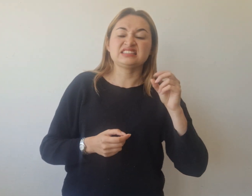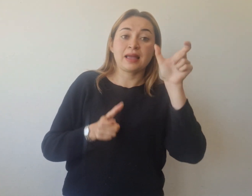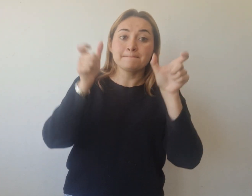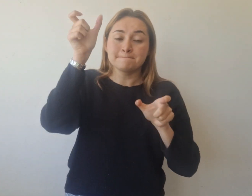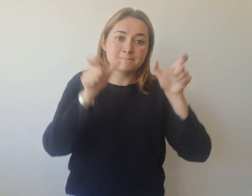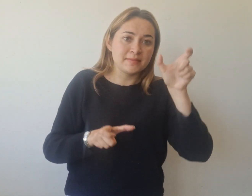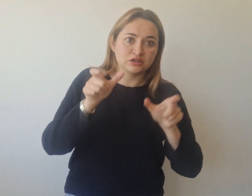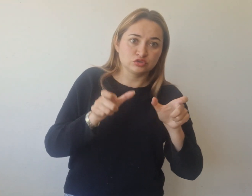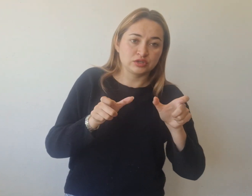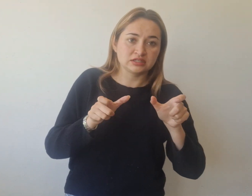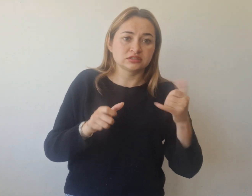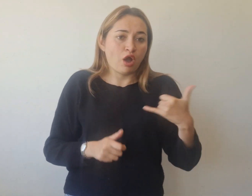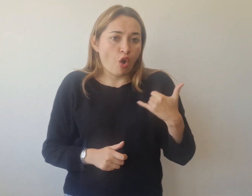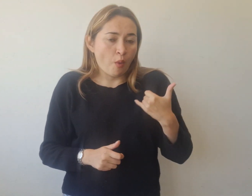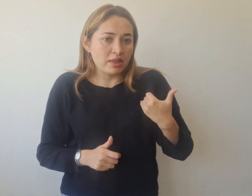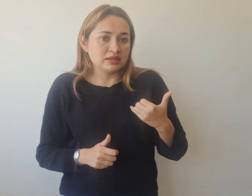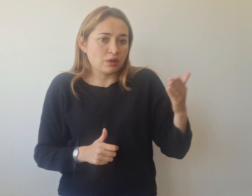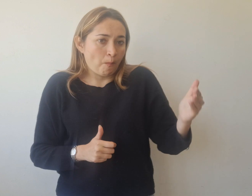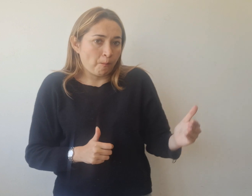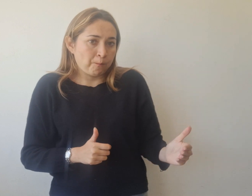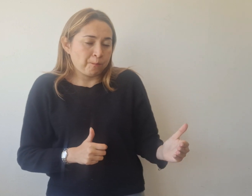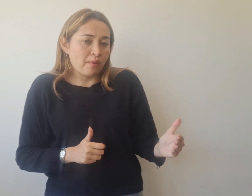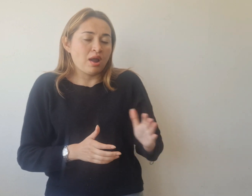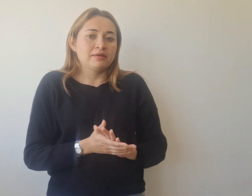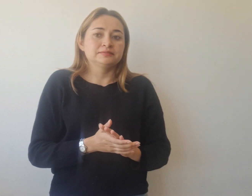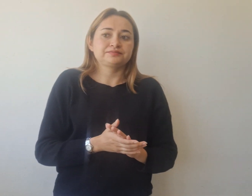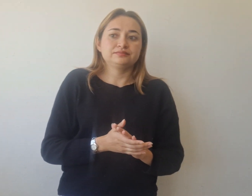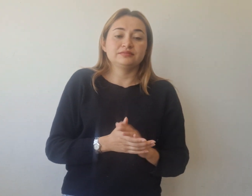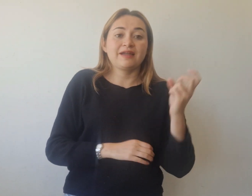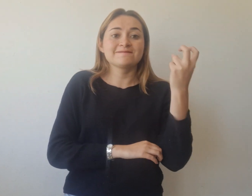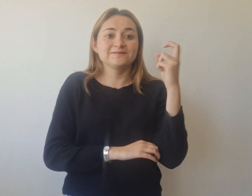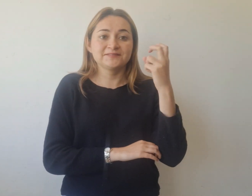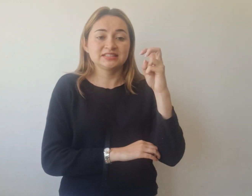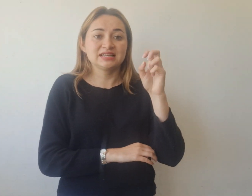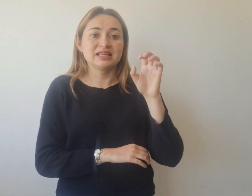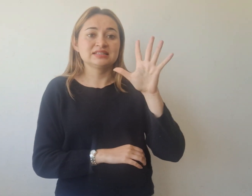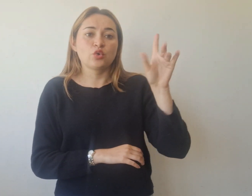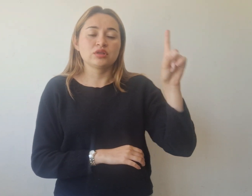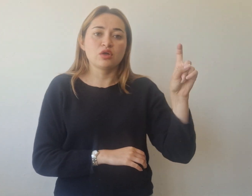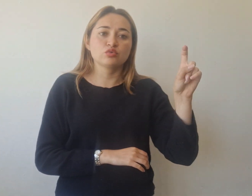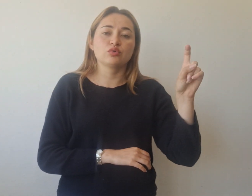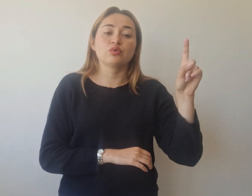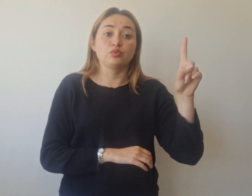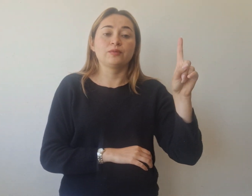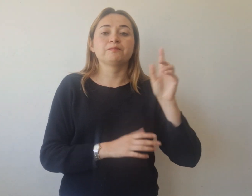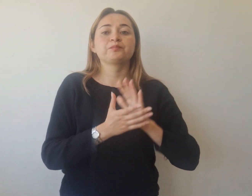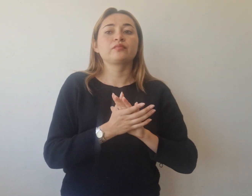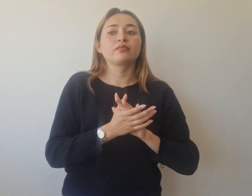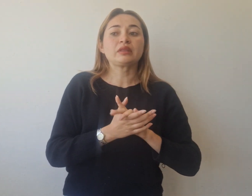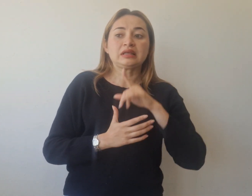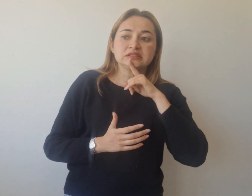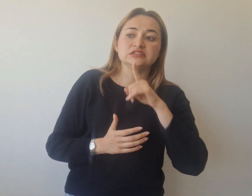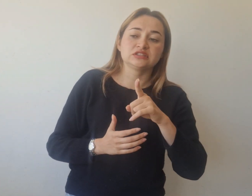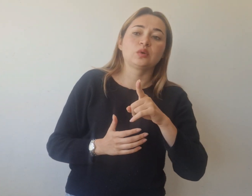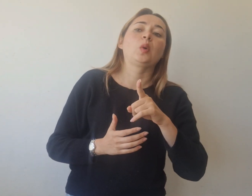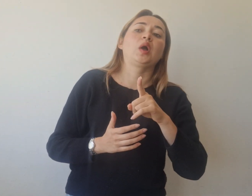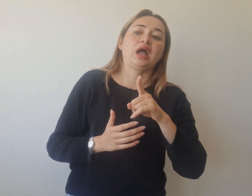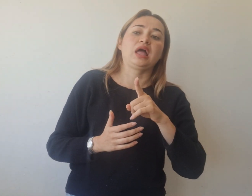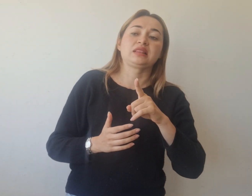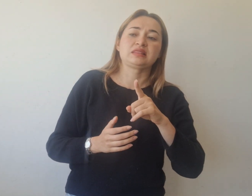edad la fiscalía 51 seccional edad de tunja ordenó la materialización de siete diligencias de registro y